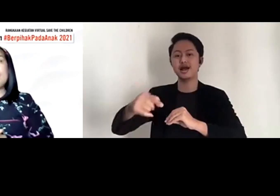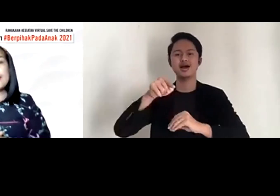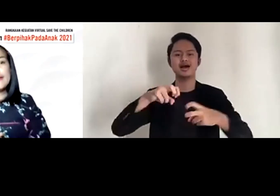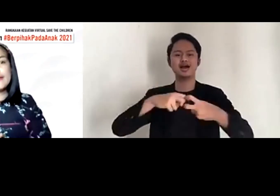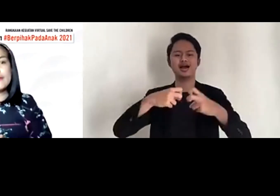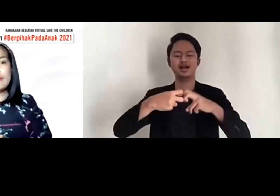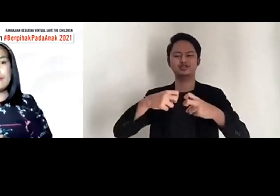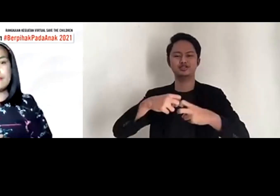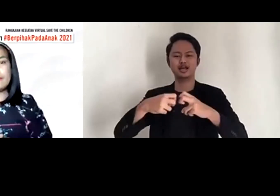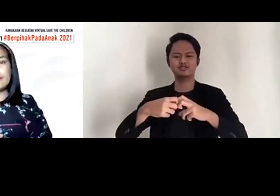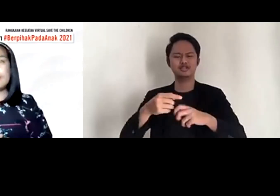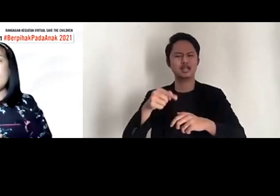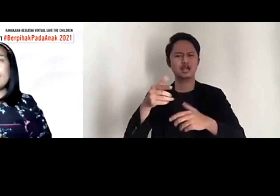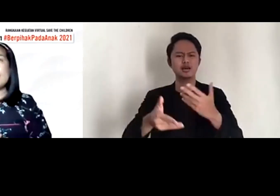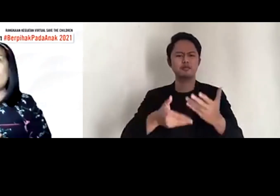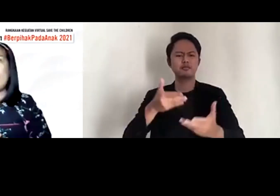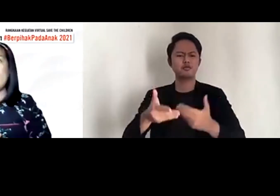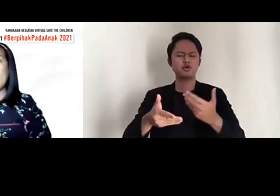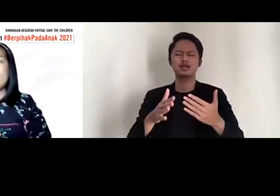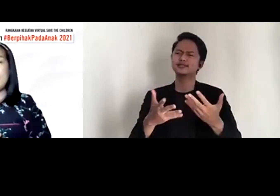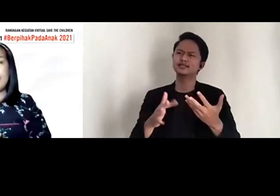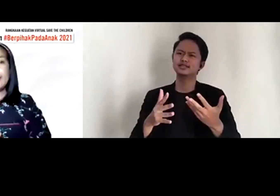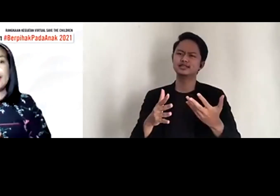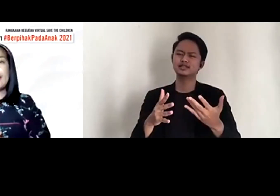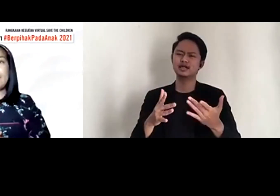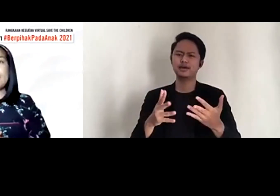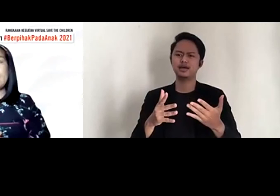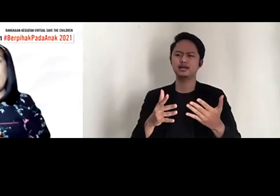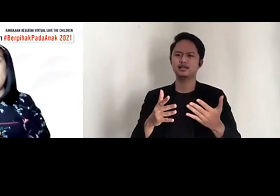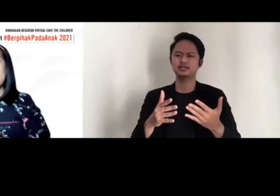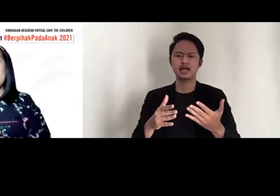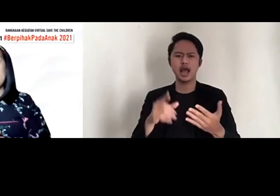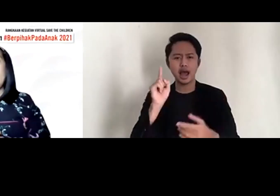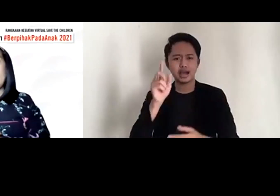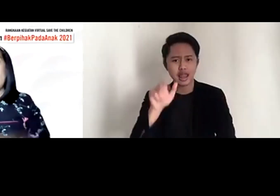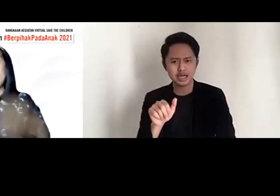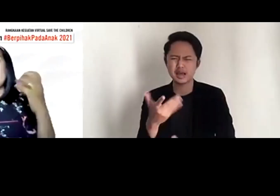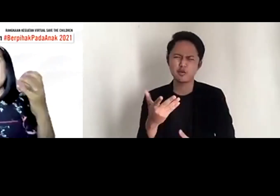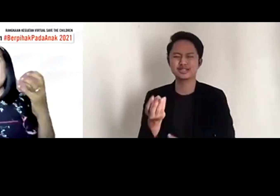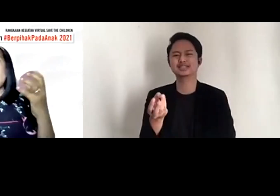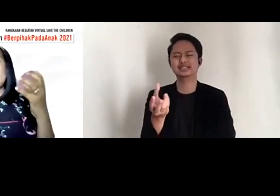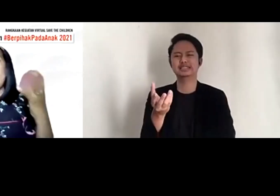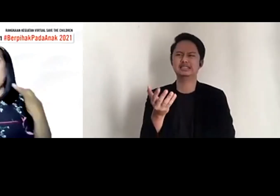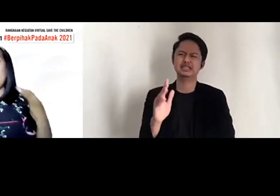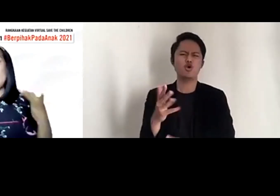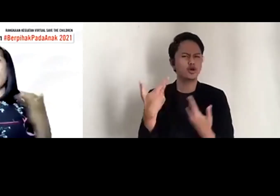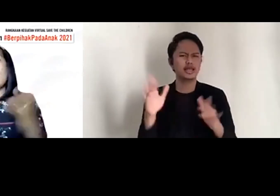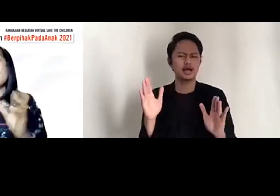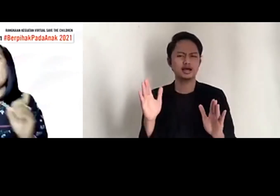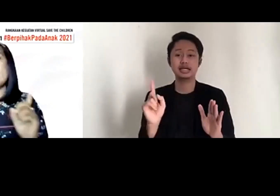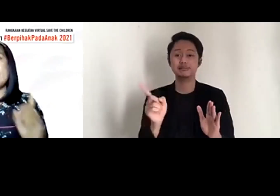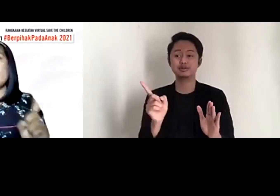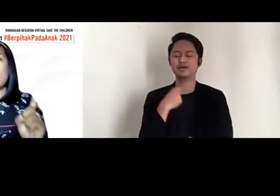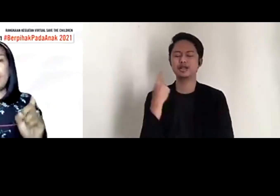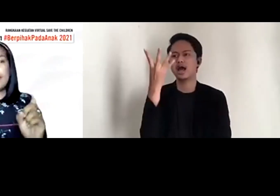kasusnya nyaris tidak kami dapatkan lagi. Maksudnya kami karena di kampung ini